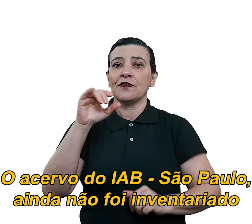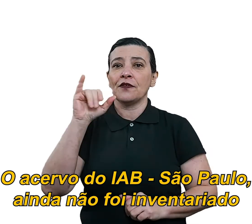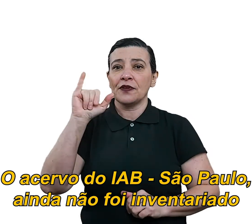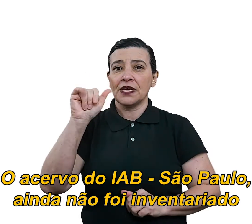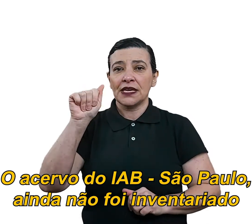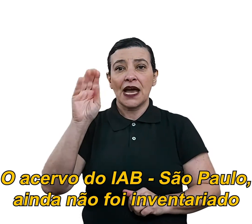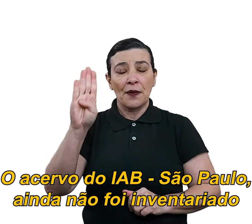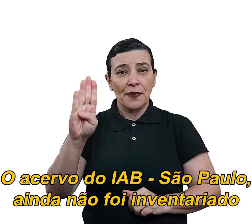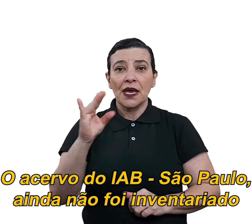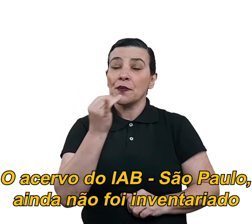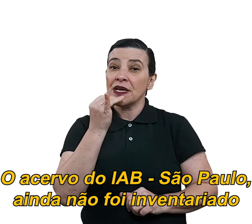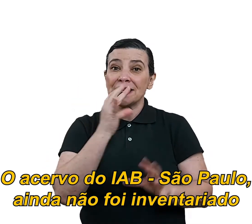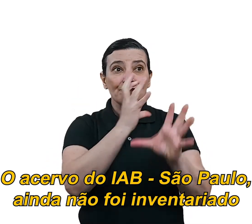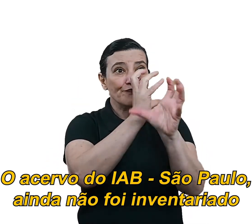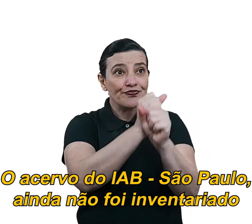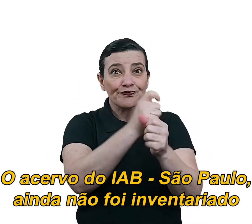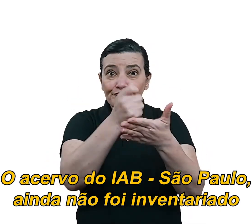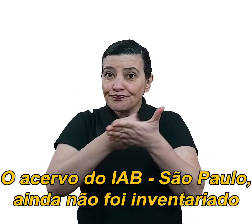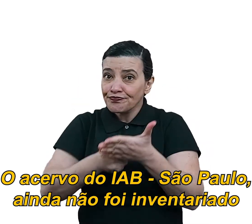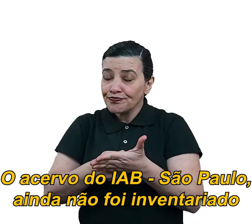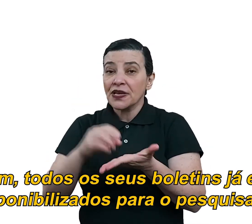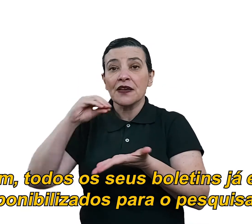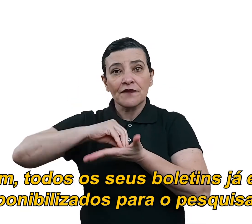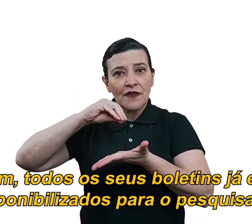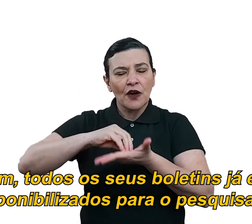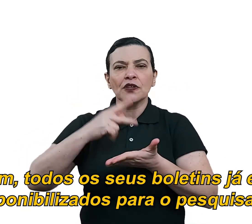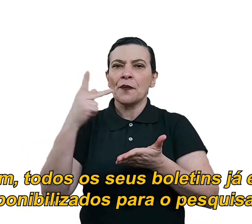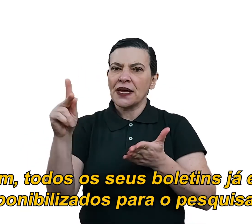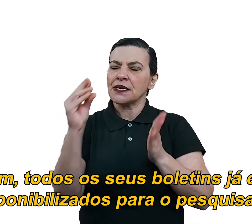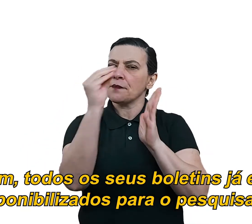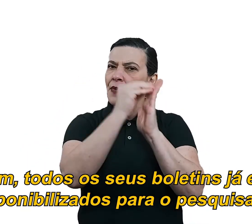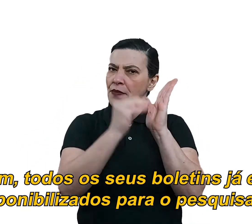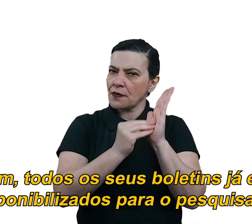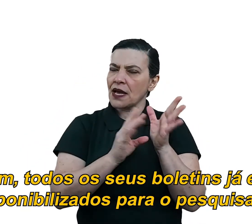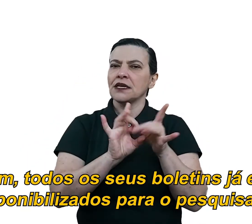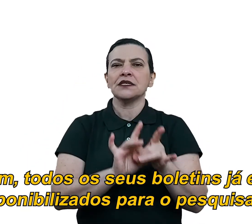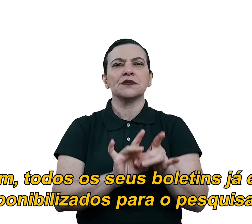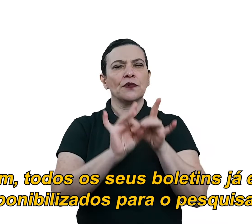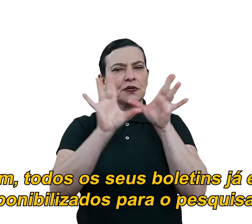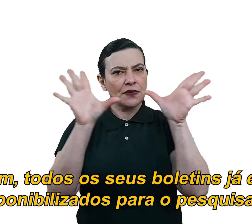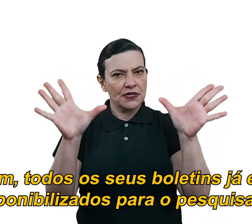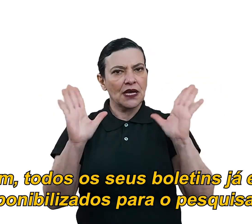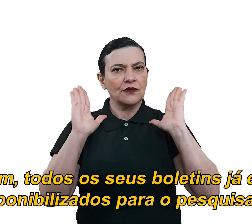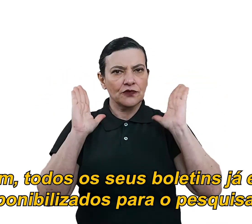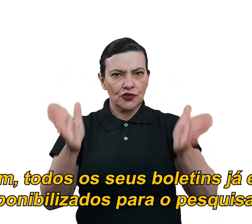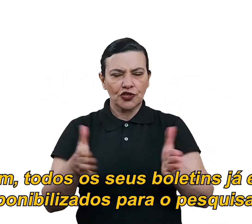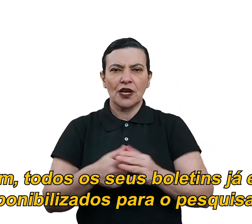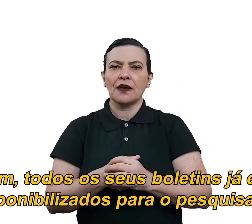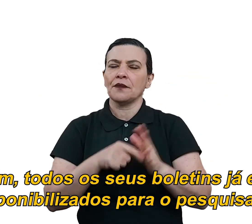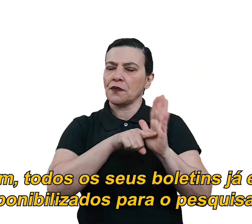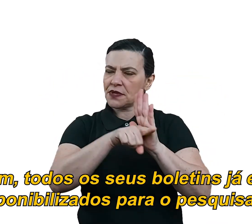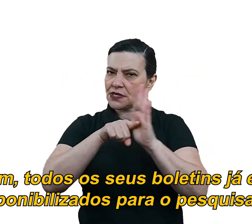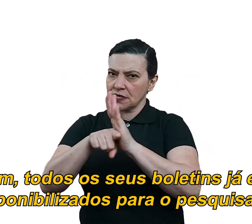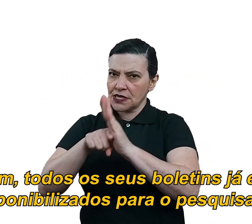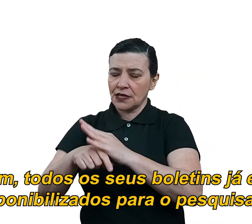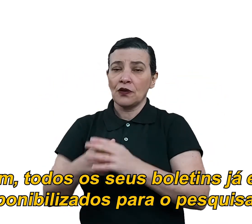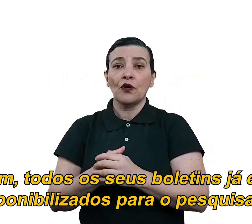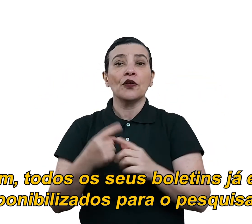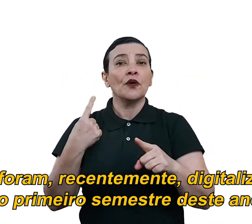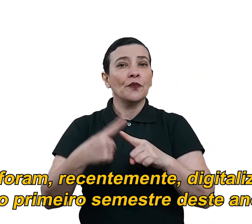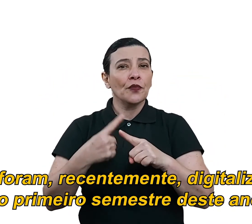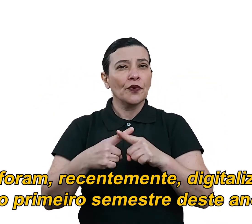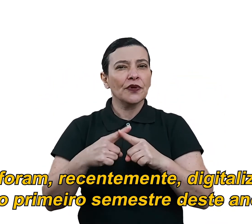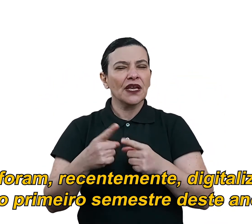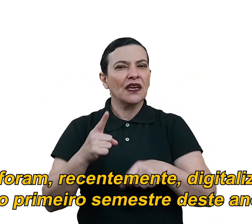do IAB São Paulo ainda não foi inventariado, porém todos os seus boletins já estão disponibilizados para o